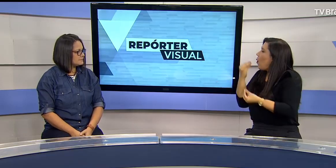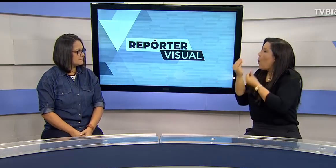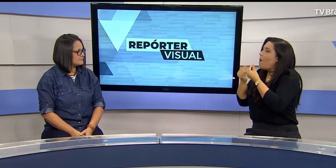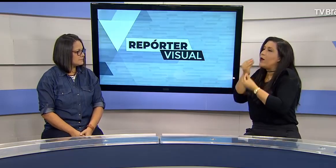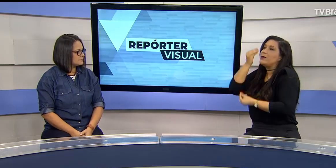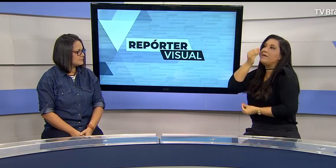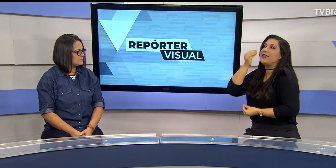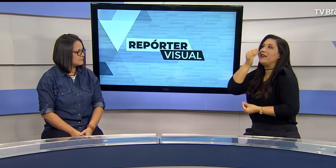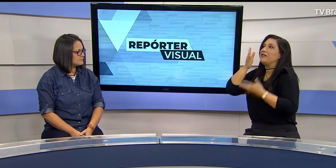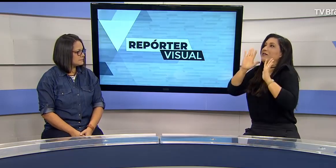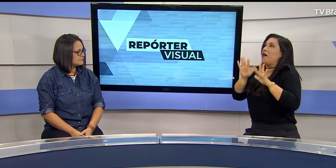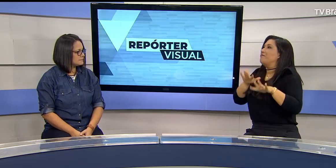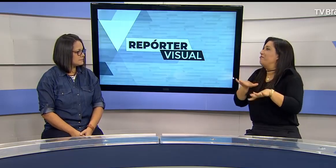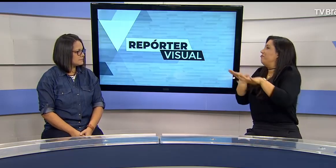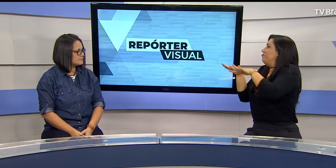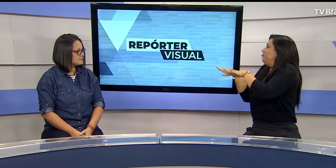Como tem sido essa experiência?